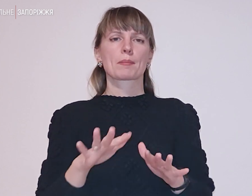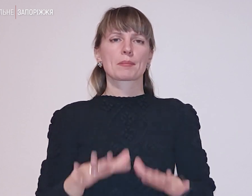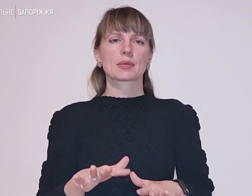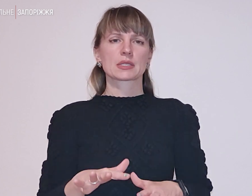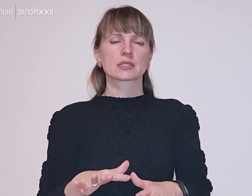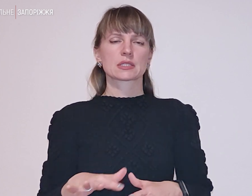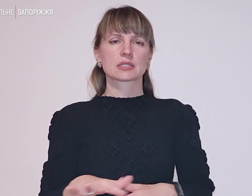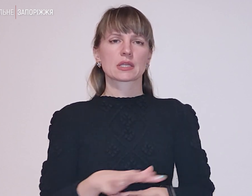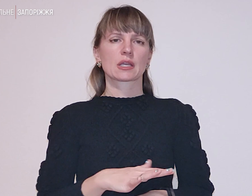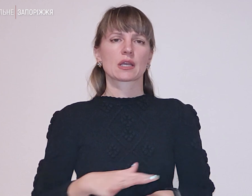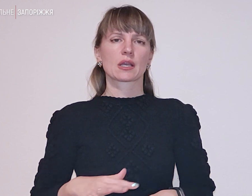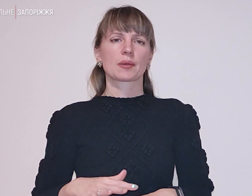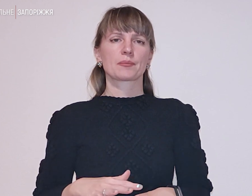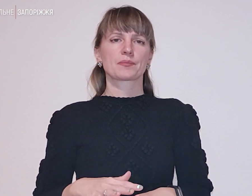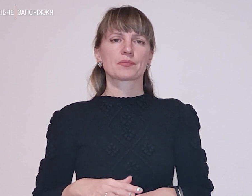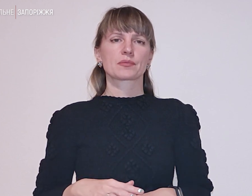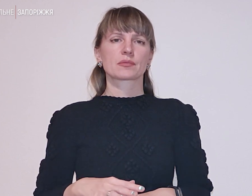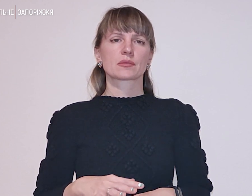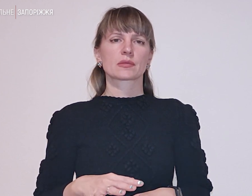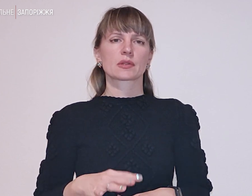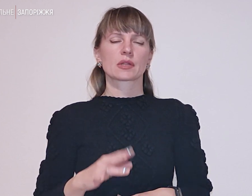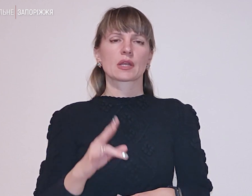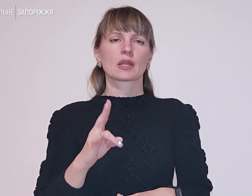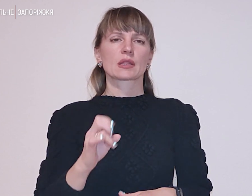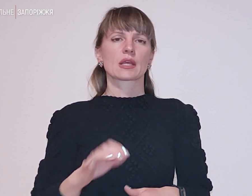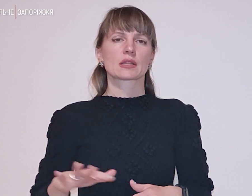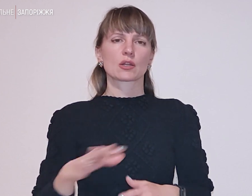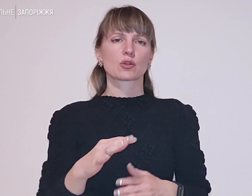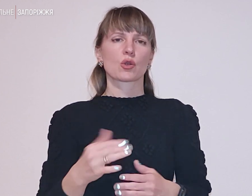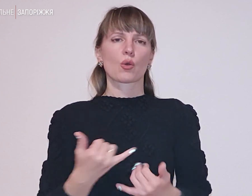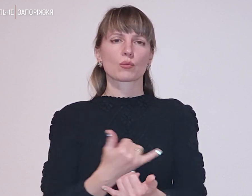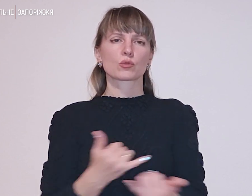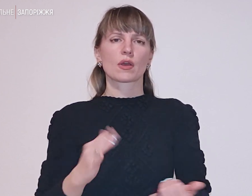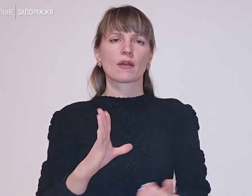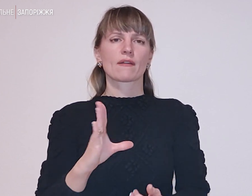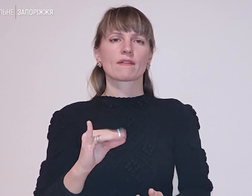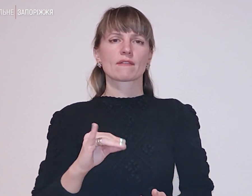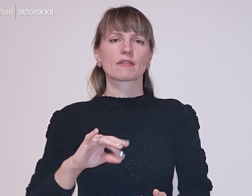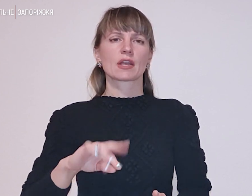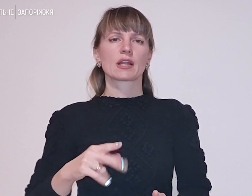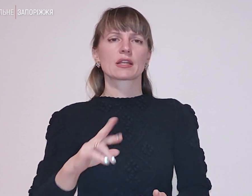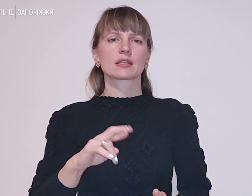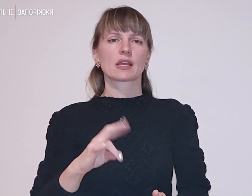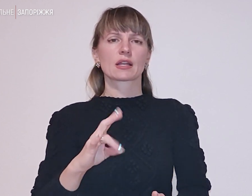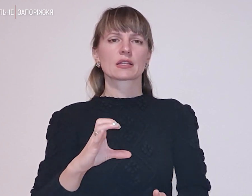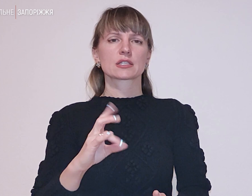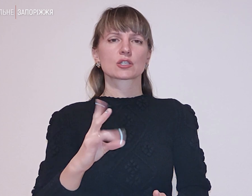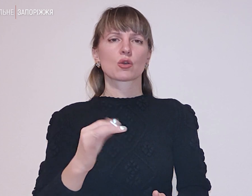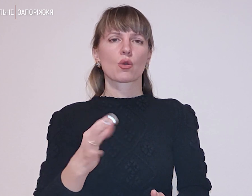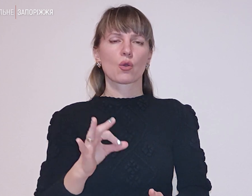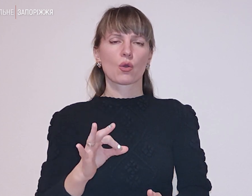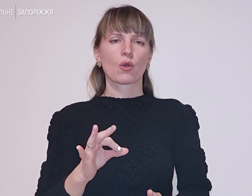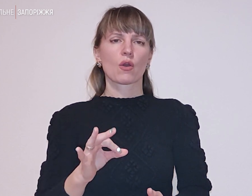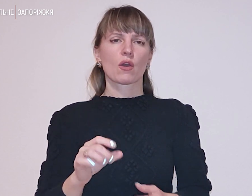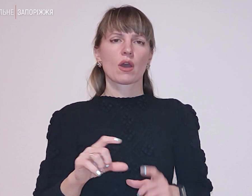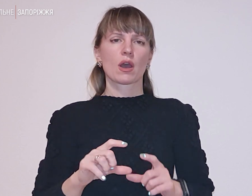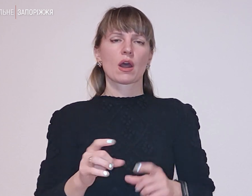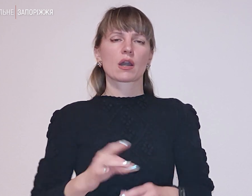пунктів на території обслуговування Вільнянського районного відділення, це територія колишнього Вільнянського району, колишніх його